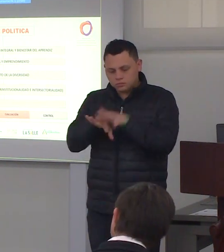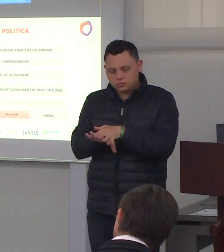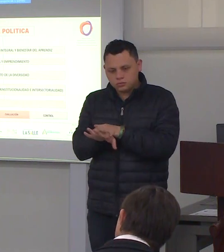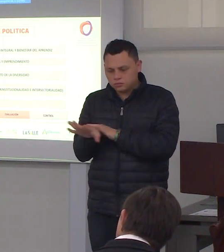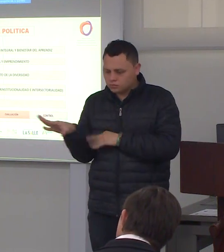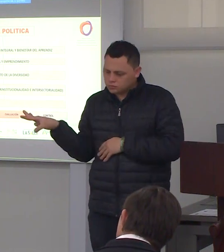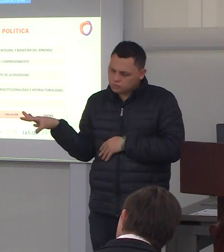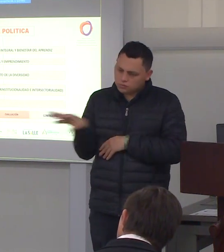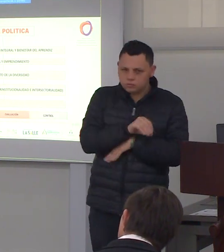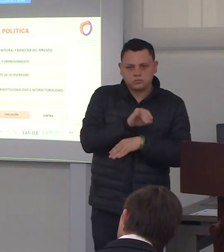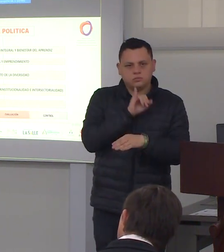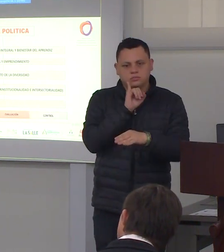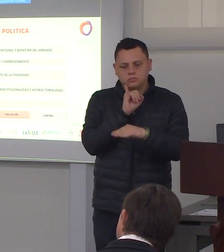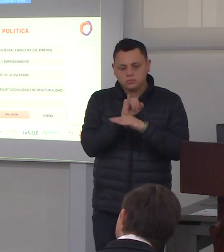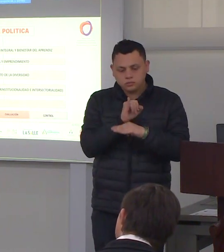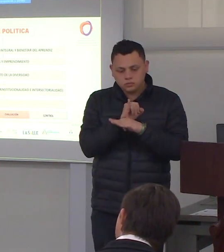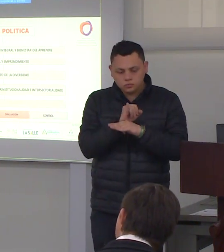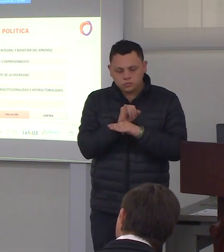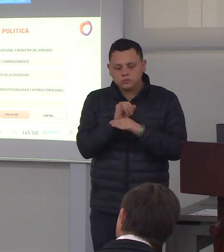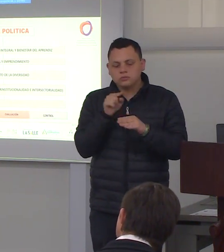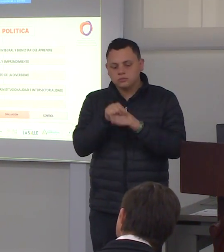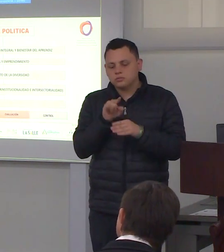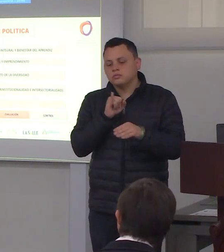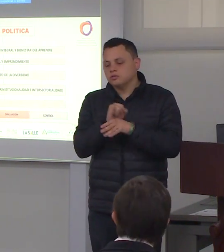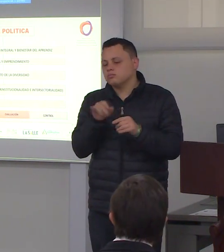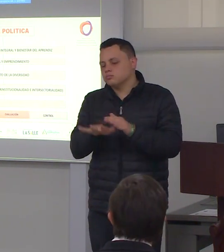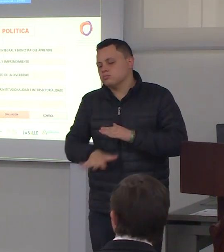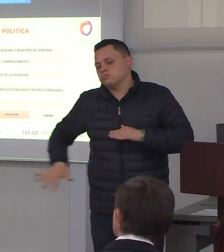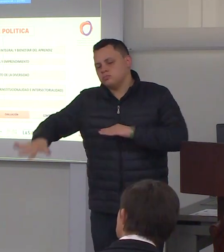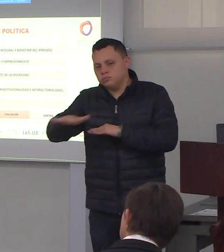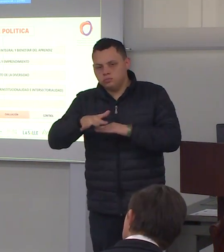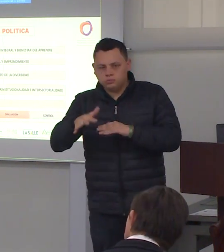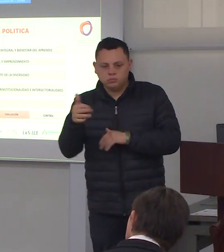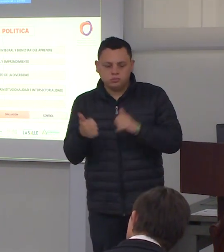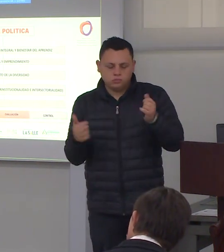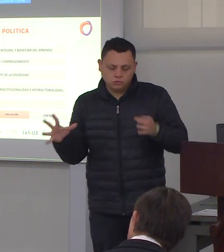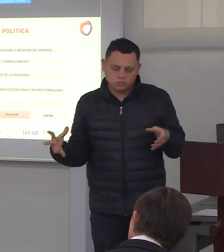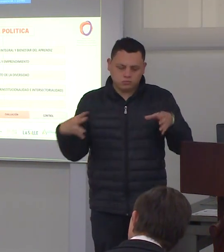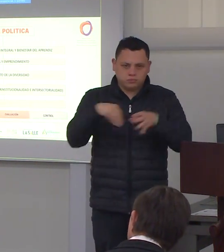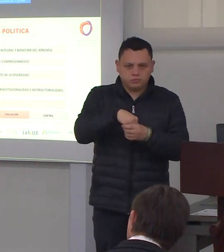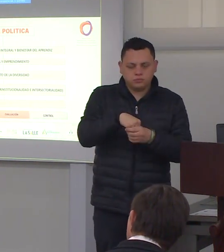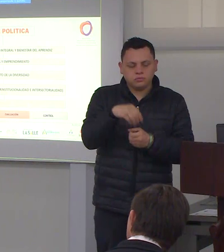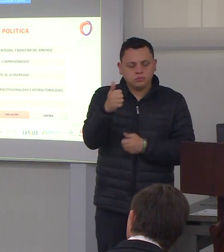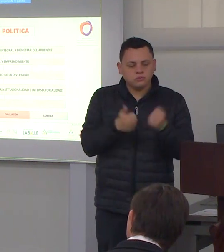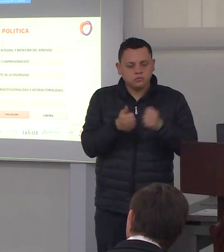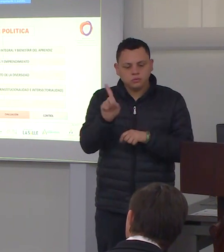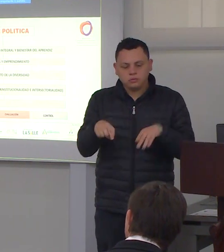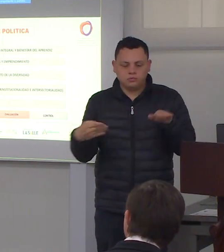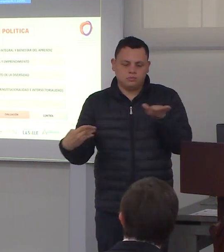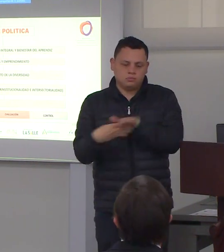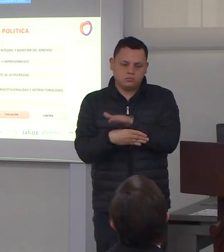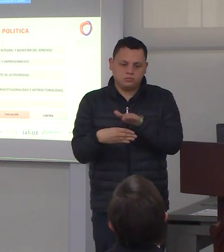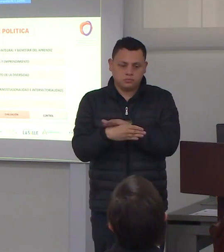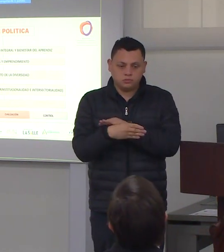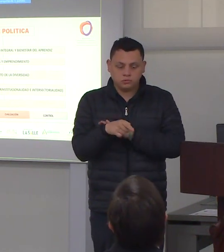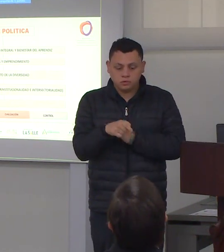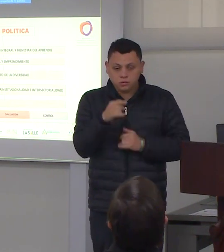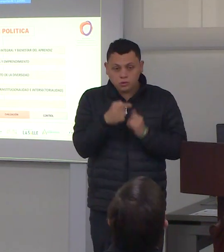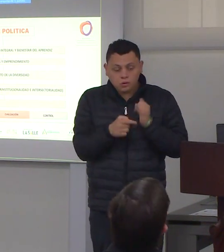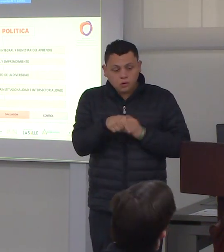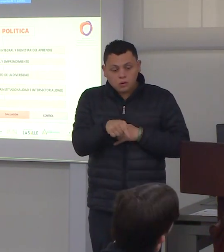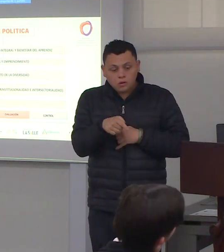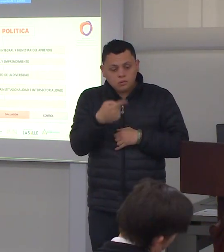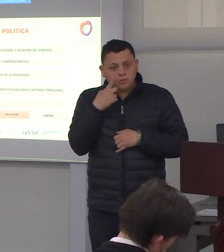interinstitucionalidad y la intersectorialidad. Y por último, la accesibilidad, pero no vista